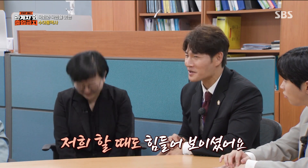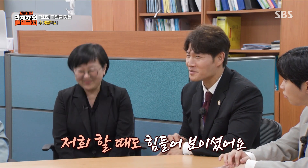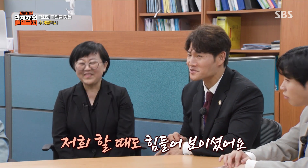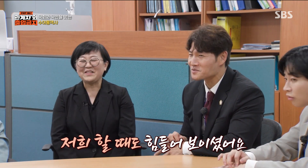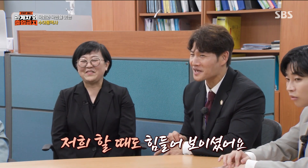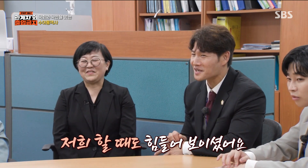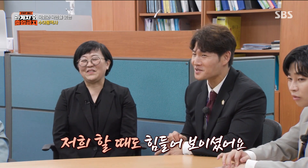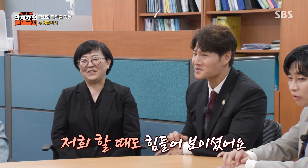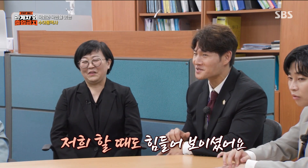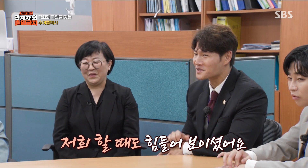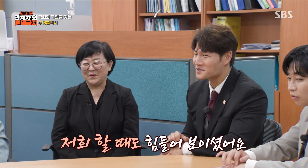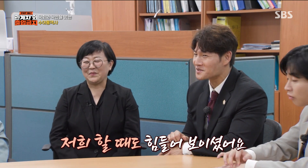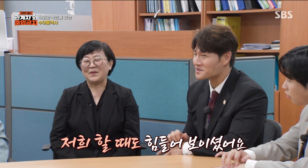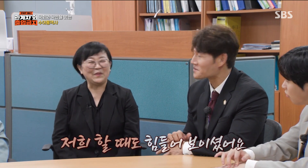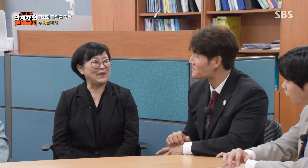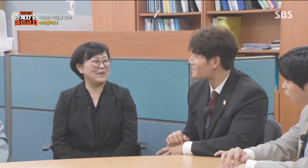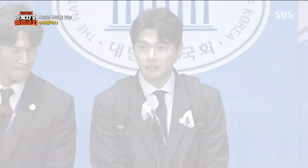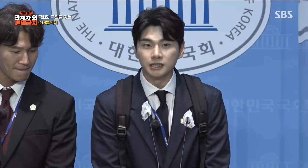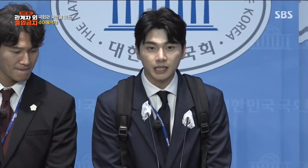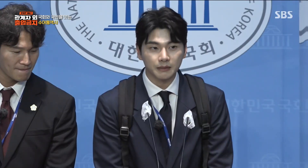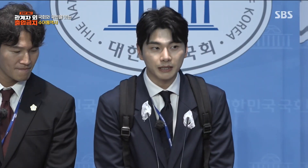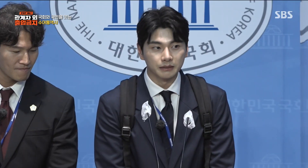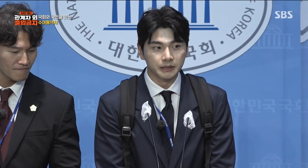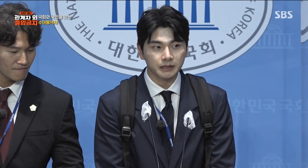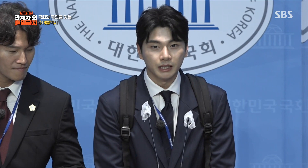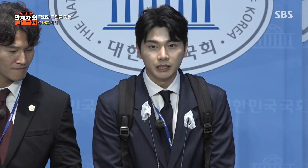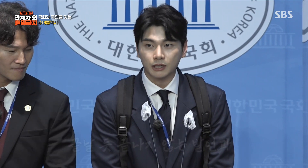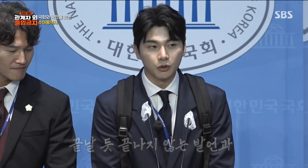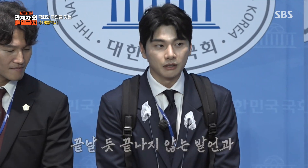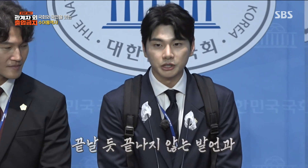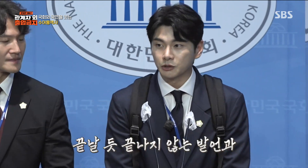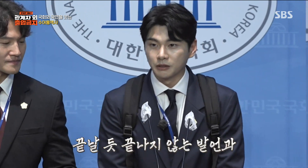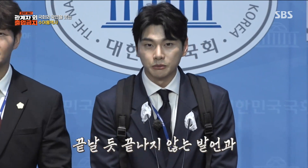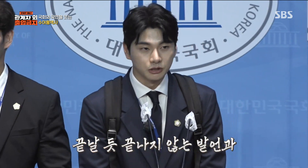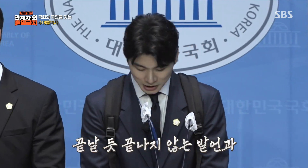많으시다고 막 하면서 약간 그럴 수도 있거든요. 그 이야기만큼은.